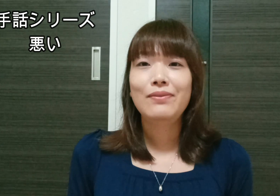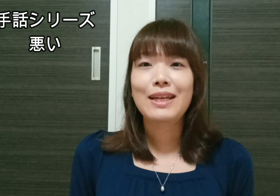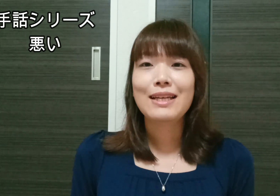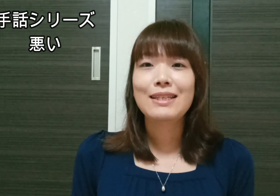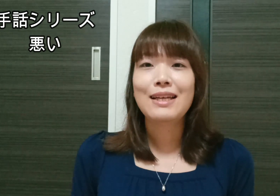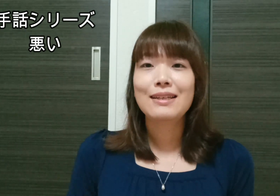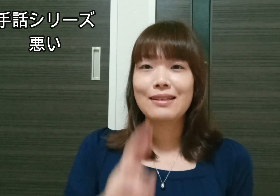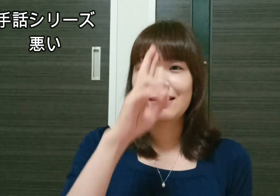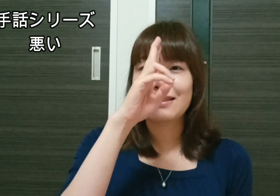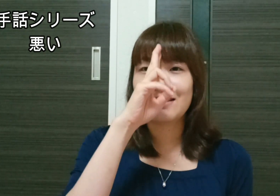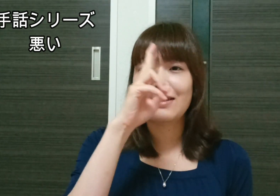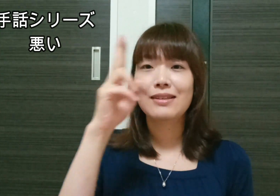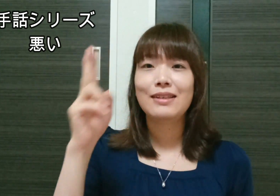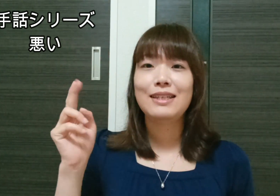皆さんこんにちは